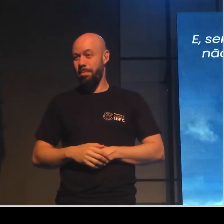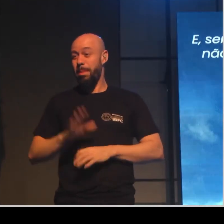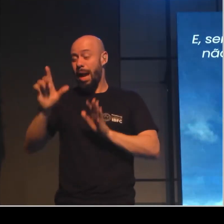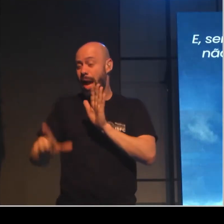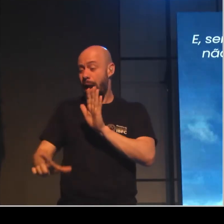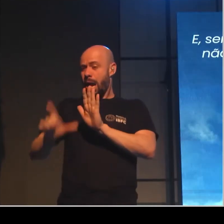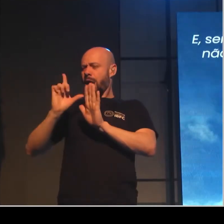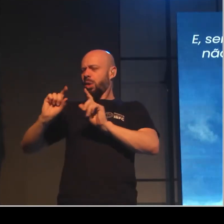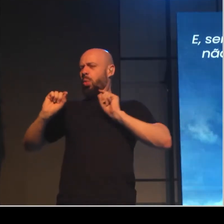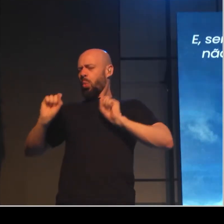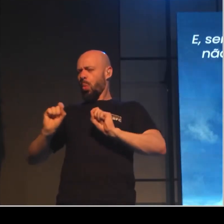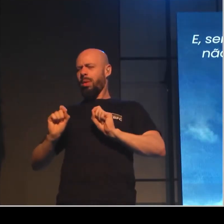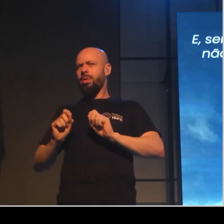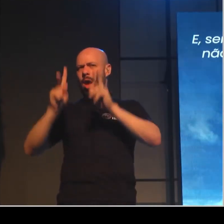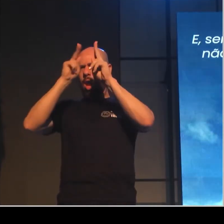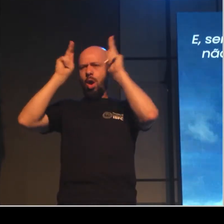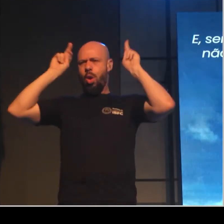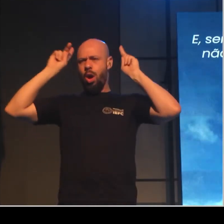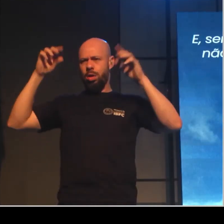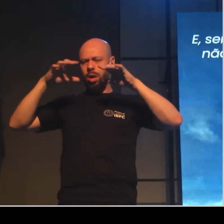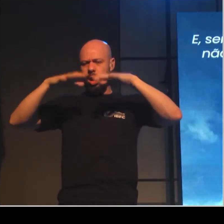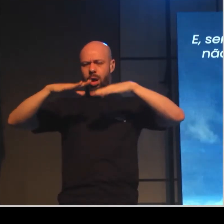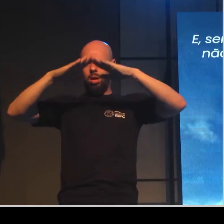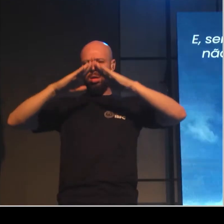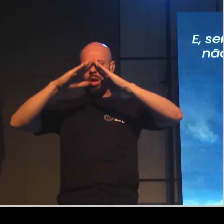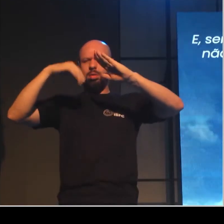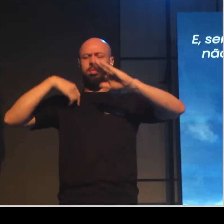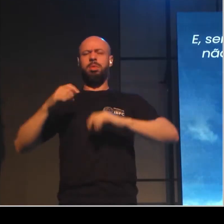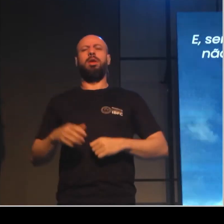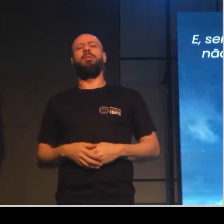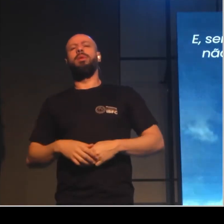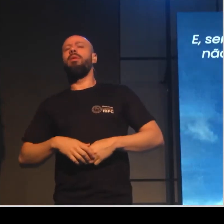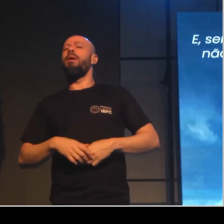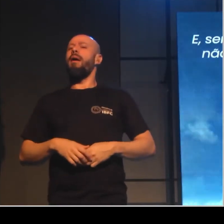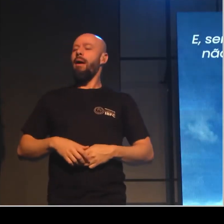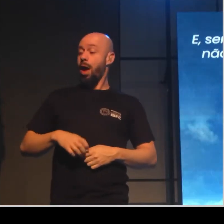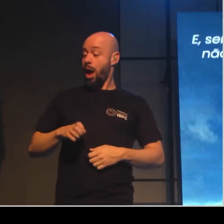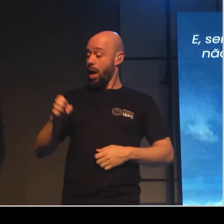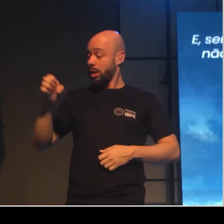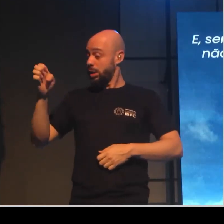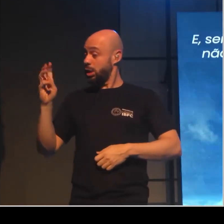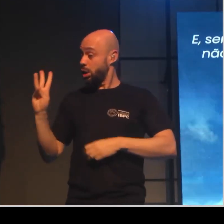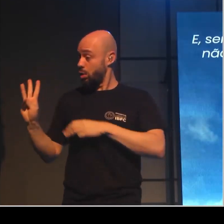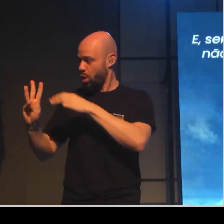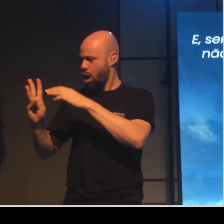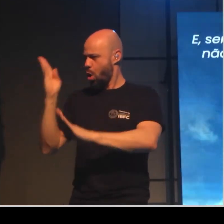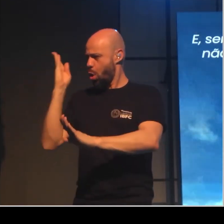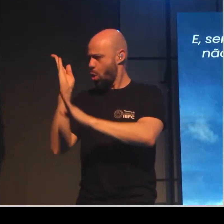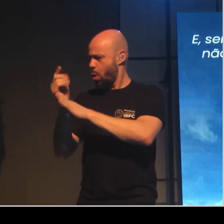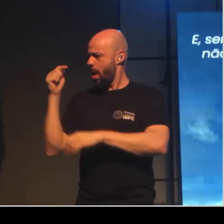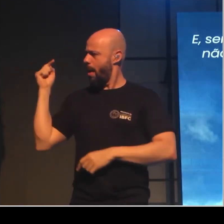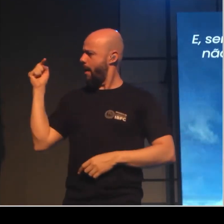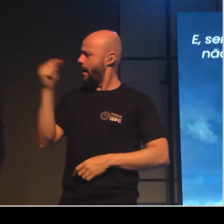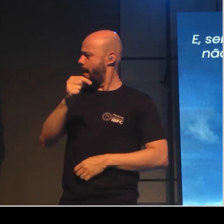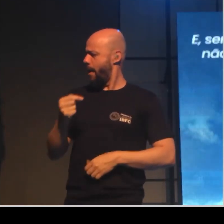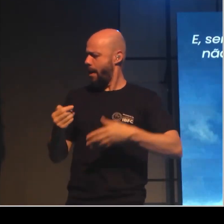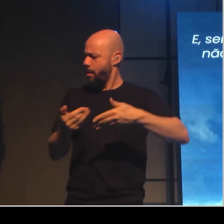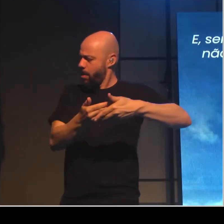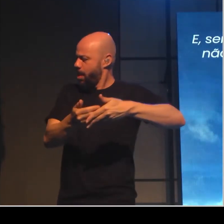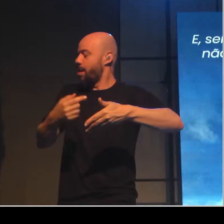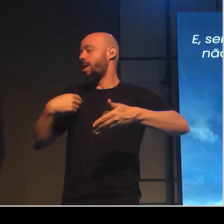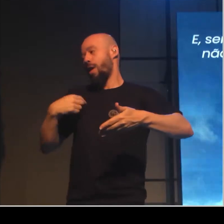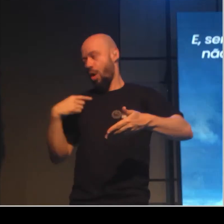Herodes. E Herodes era uma raposa velha, disse assim: se vocês encontrarem o menino, me avisem, que eu quero ir lá adorar ele